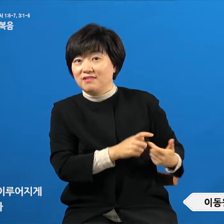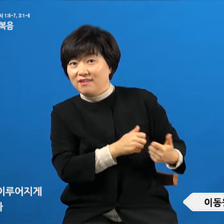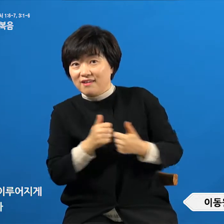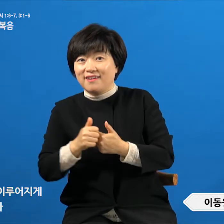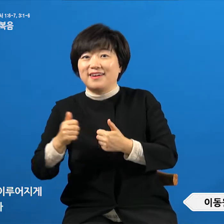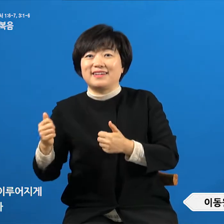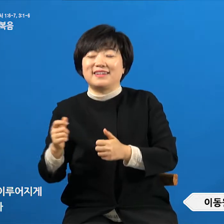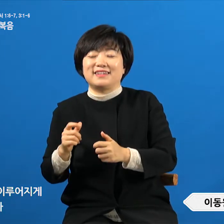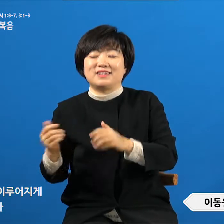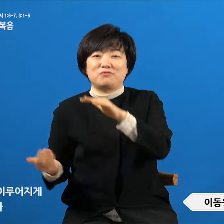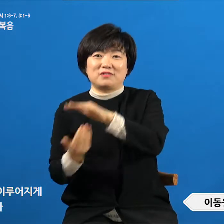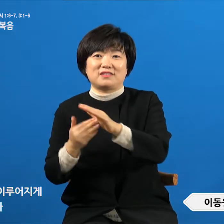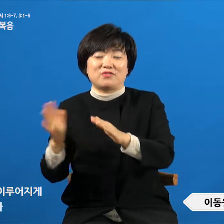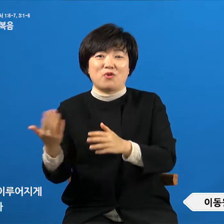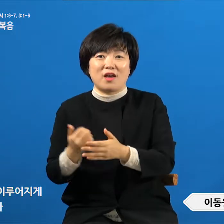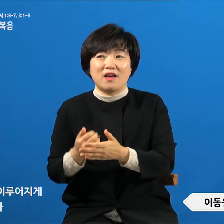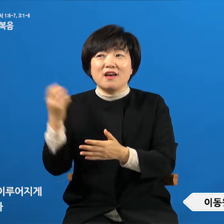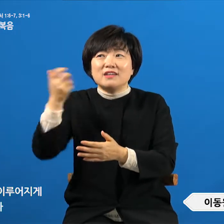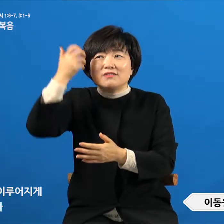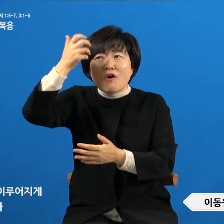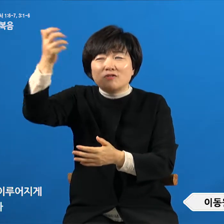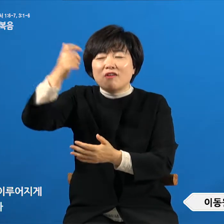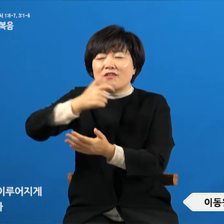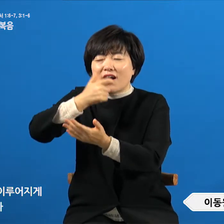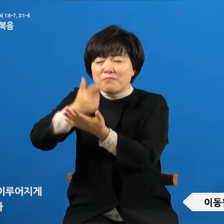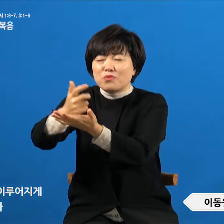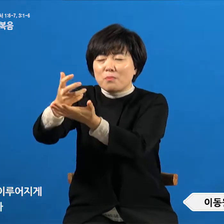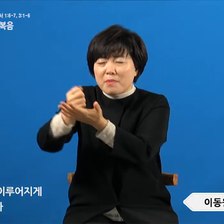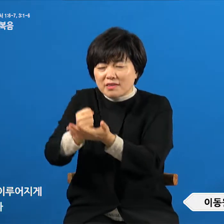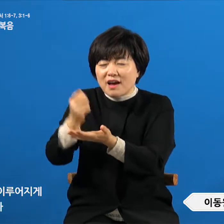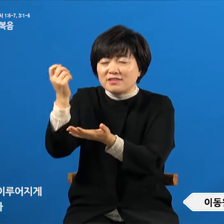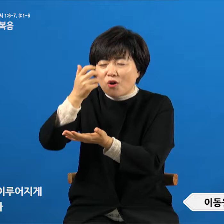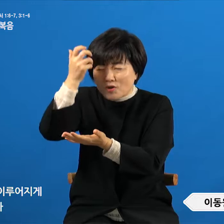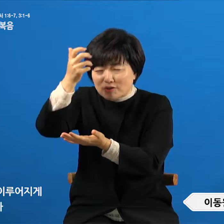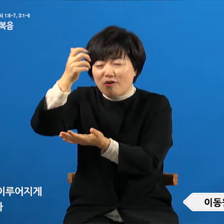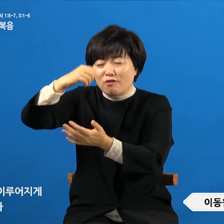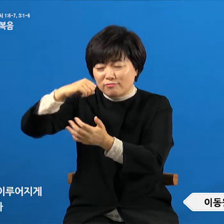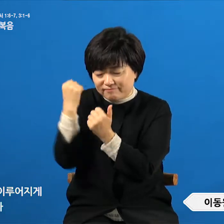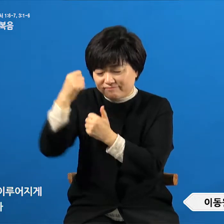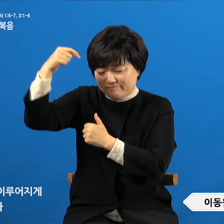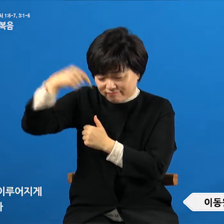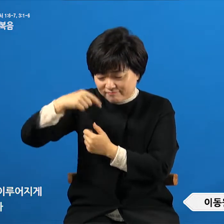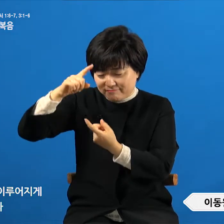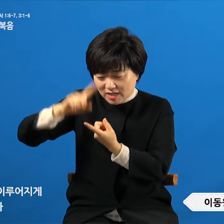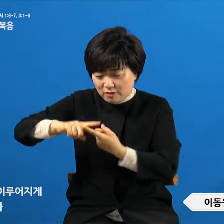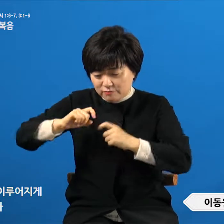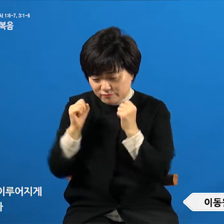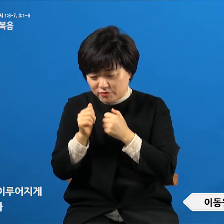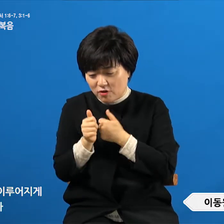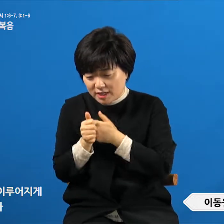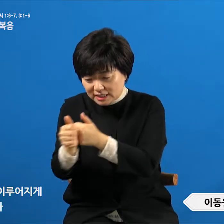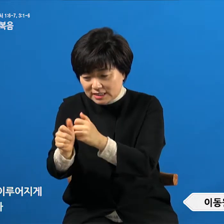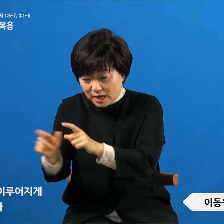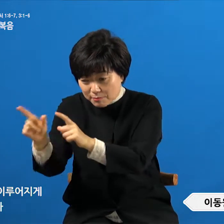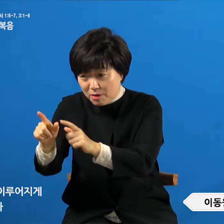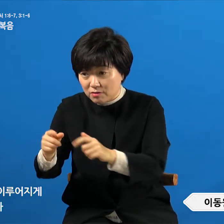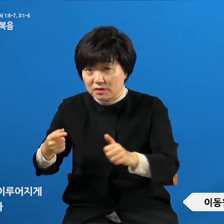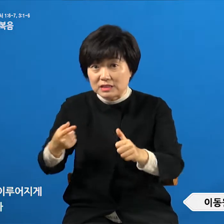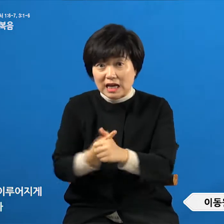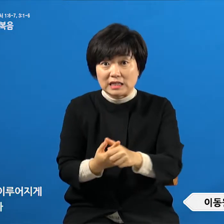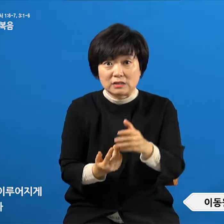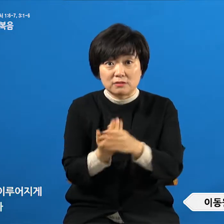보세요. 성령님 따라 성령의 감동을 받고 성령의 순종해서 살다 보면